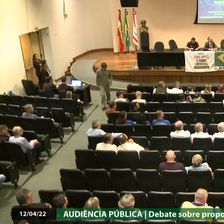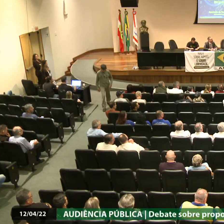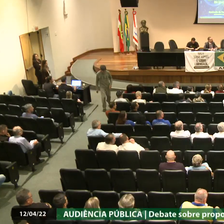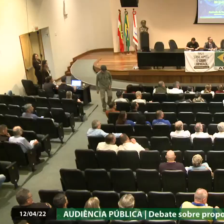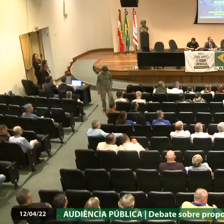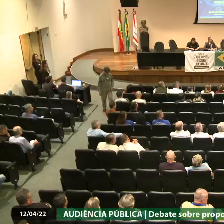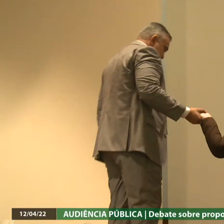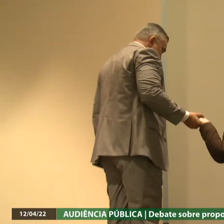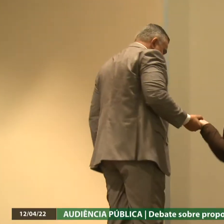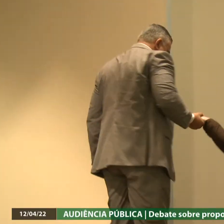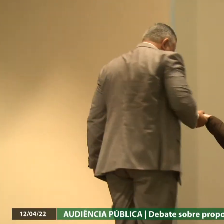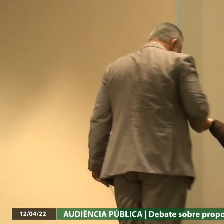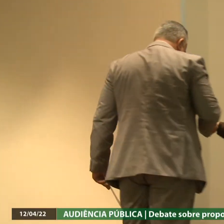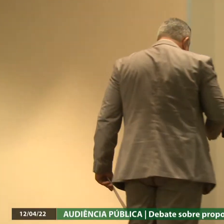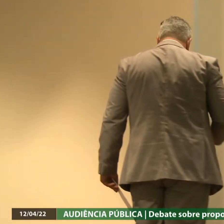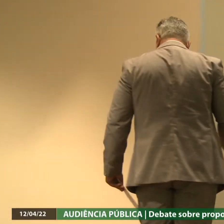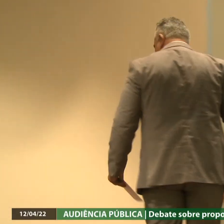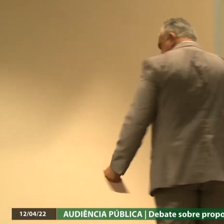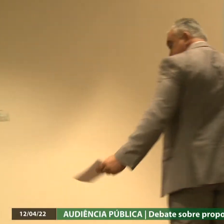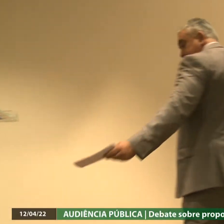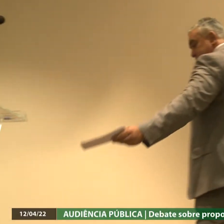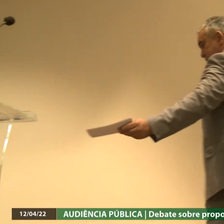E aí